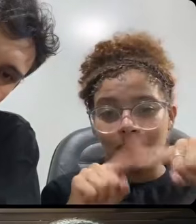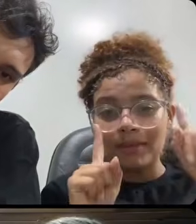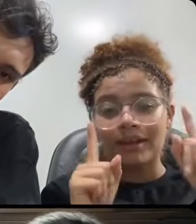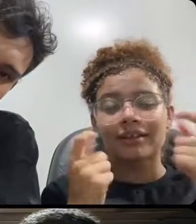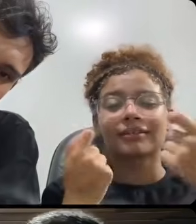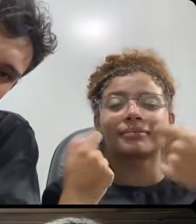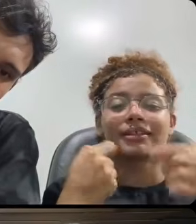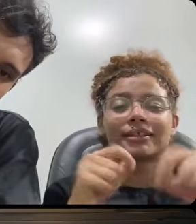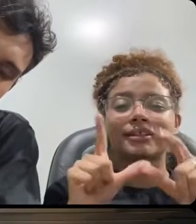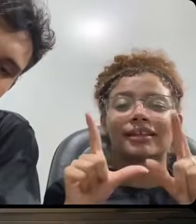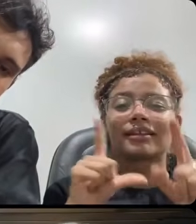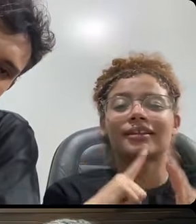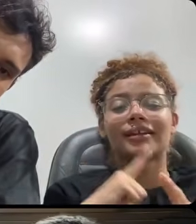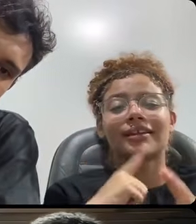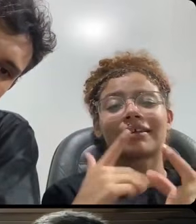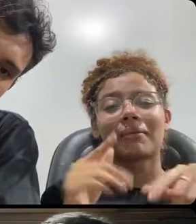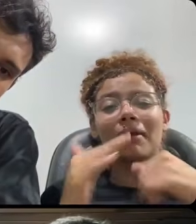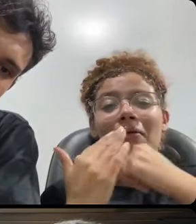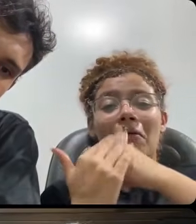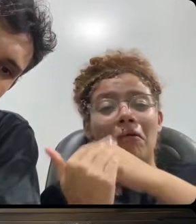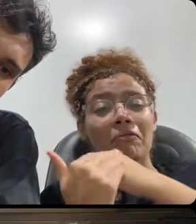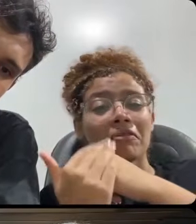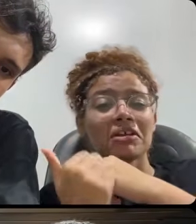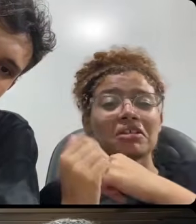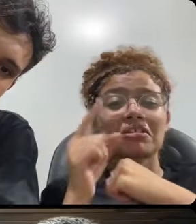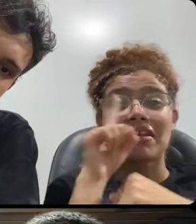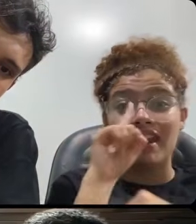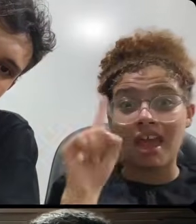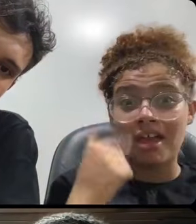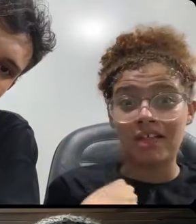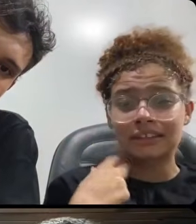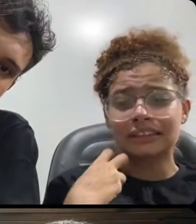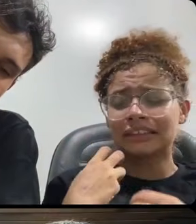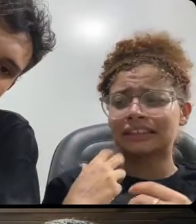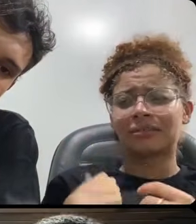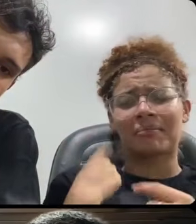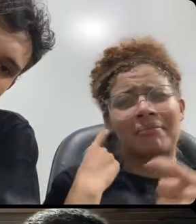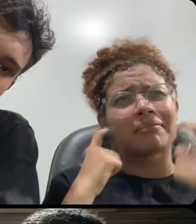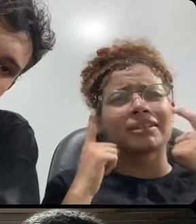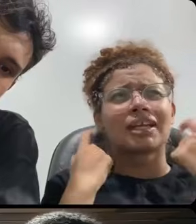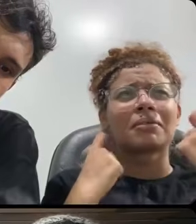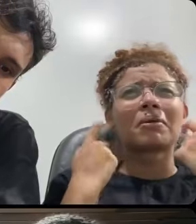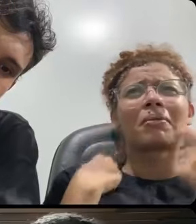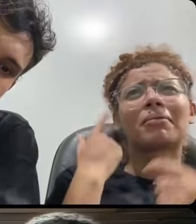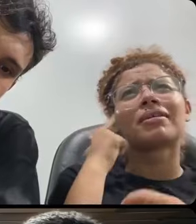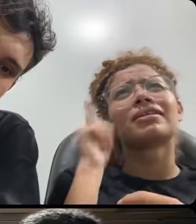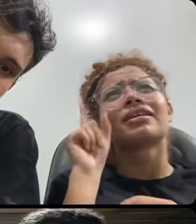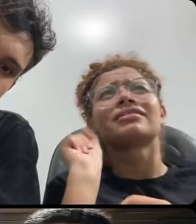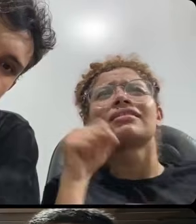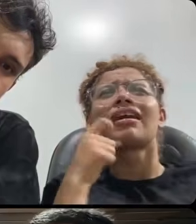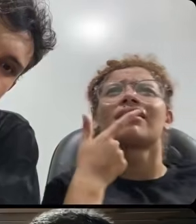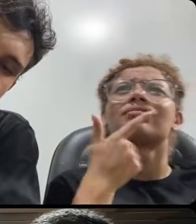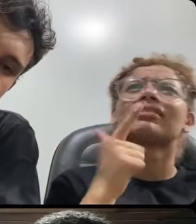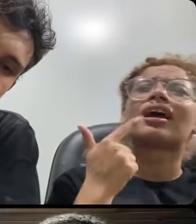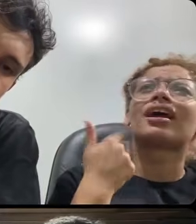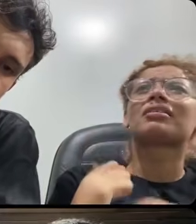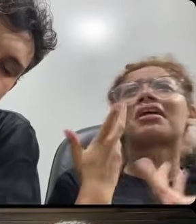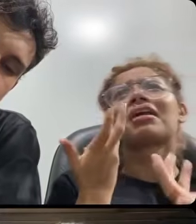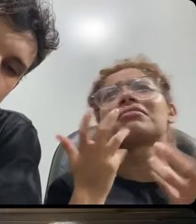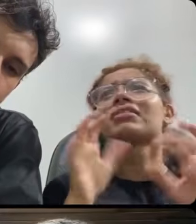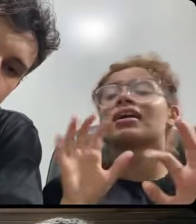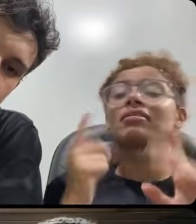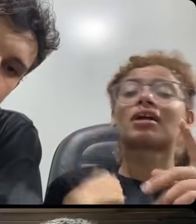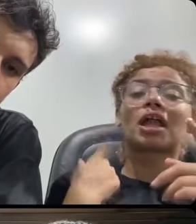parece que a gente fica um pé atrás, né? Será que eu aceito? Será que eu não aceito? E tudo bem, mas uma hora a gente vai ter esse encontro com Cristo. A gente